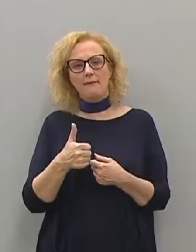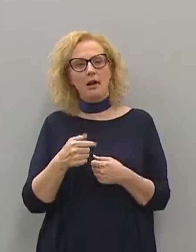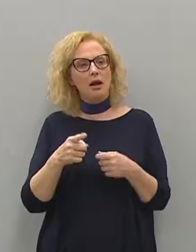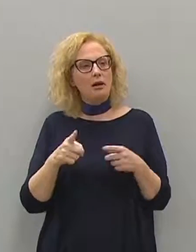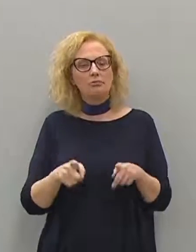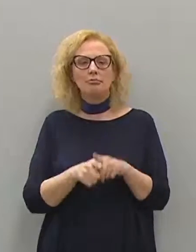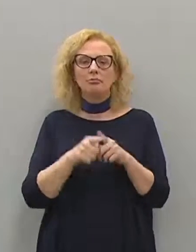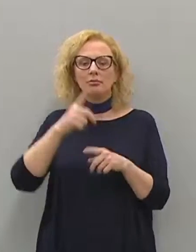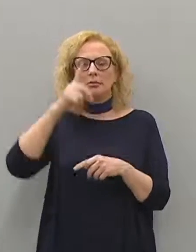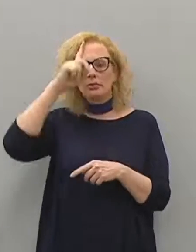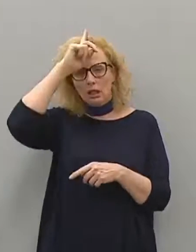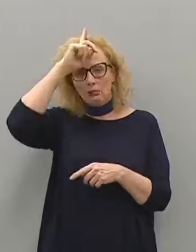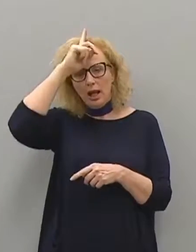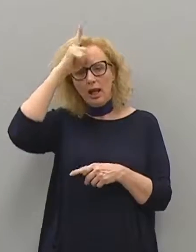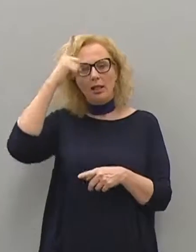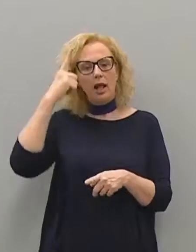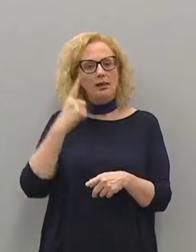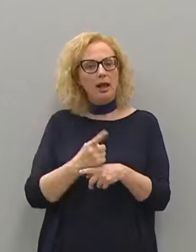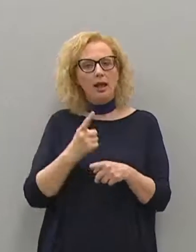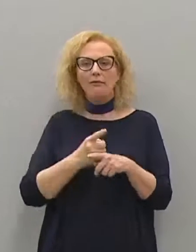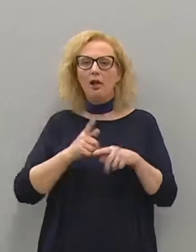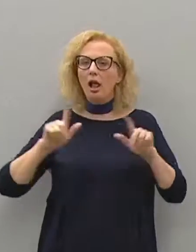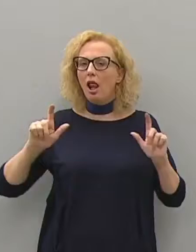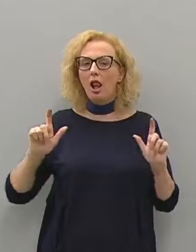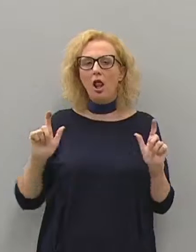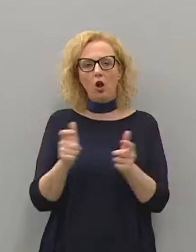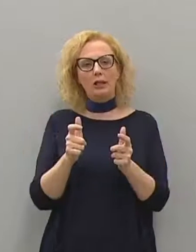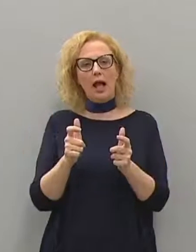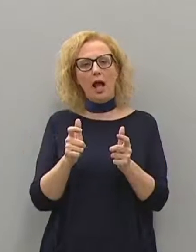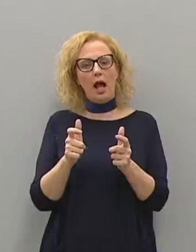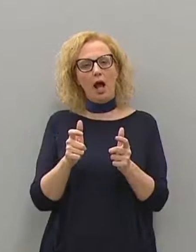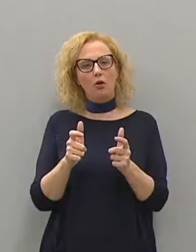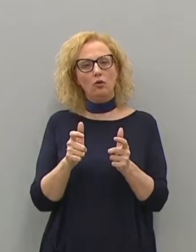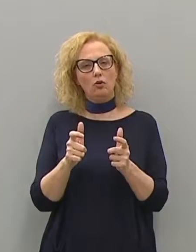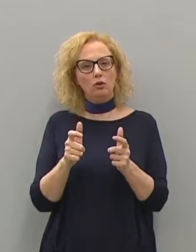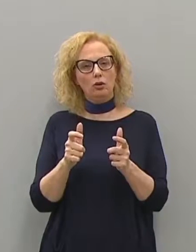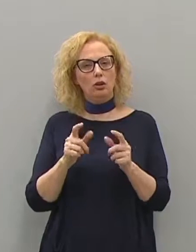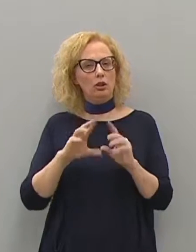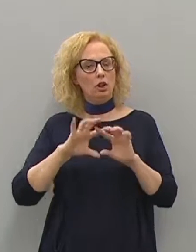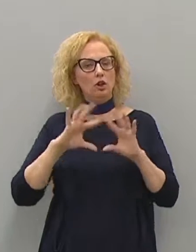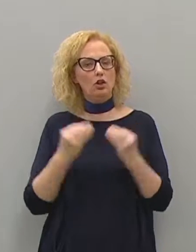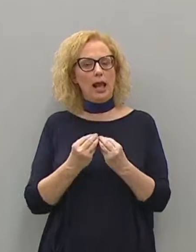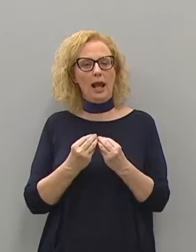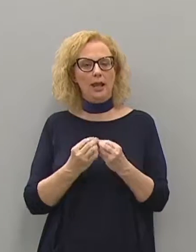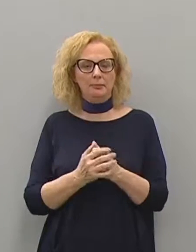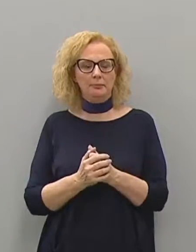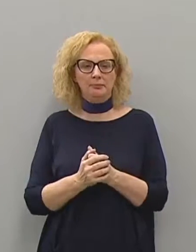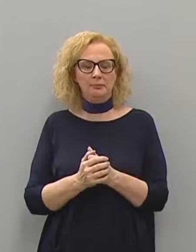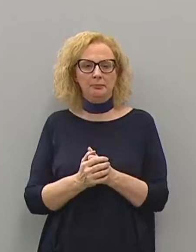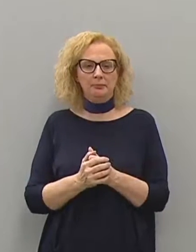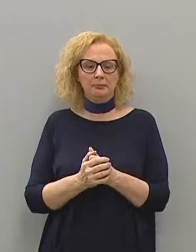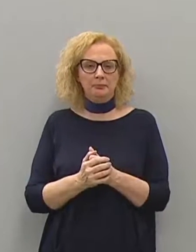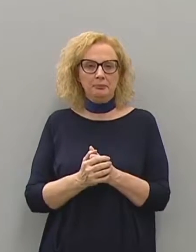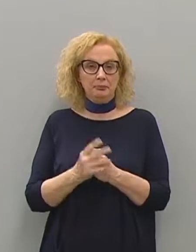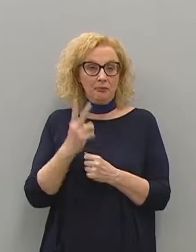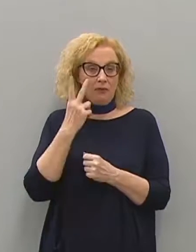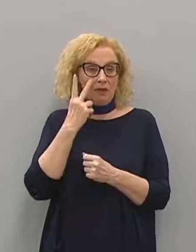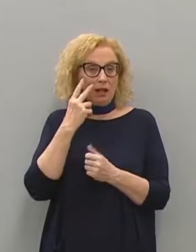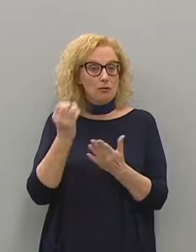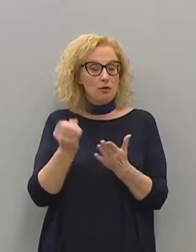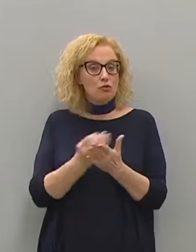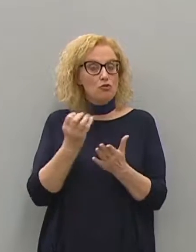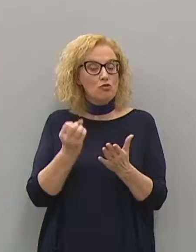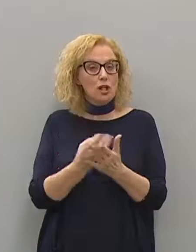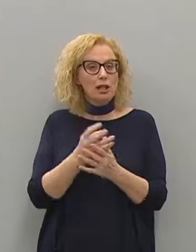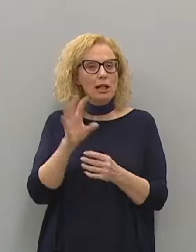costretta a fare un un lock down un lock down totale guardiamo per esempio cosa sta accadendo non ha